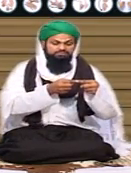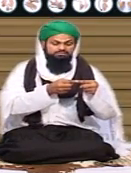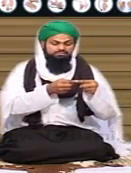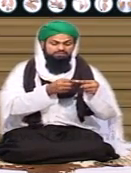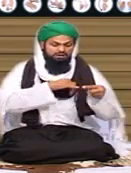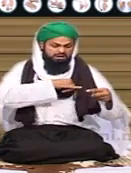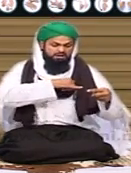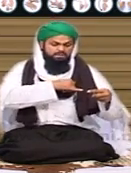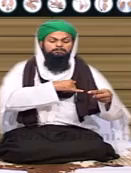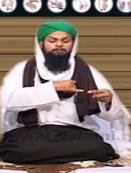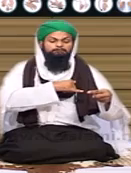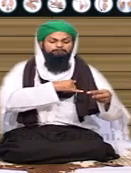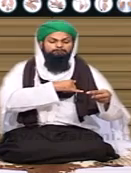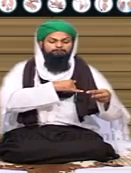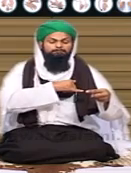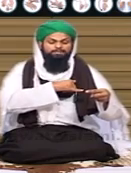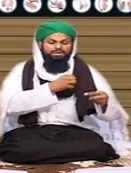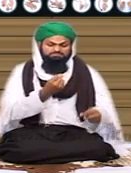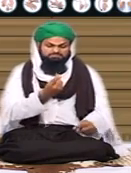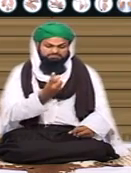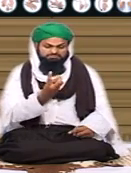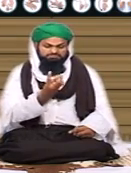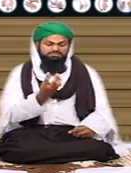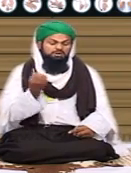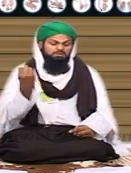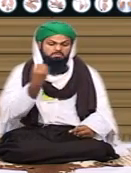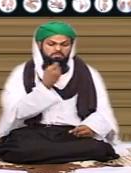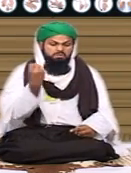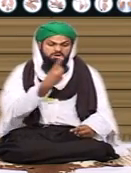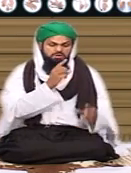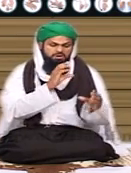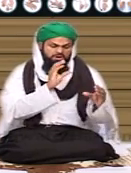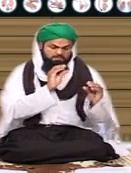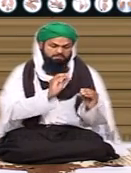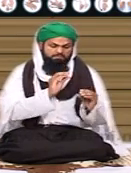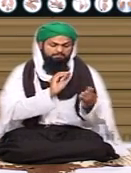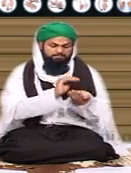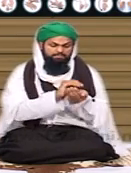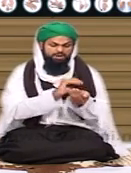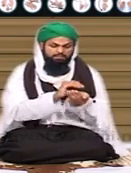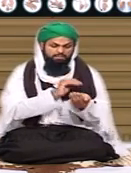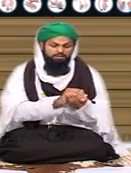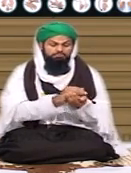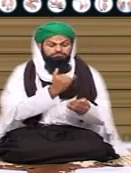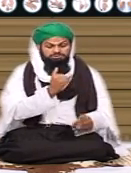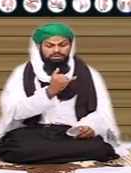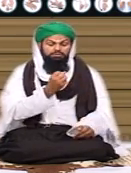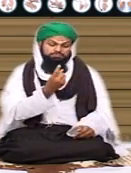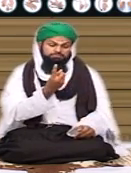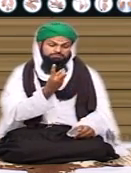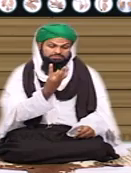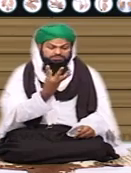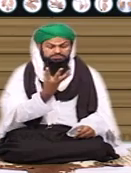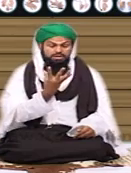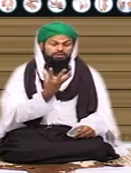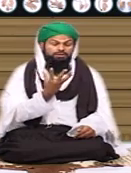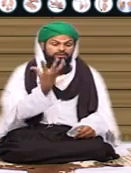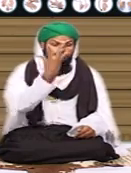چکی ہے, ہماری زندگی کے اب چند ہی مہینے باقی رہ گئے, یہ بھی ممکن ہے چند ہی روز باقی رہ گئے.